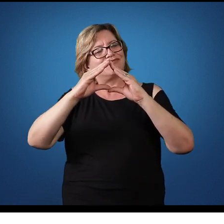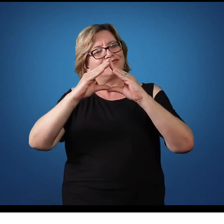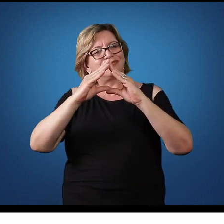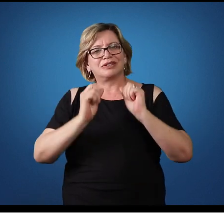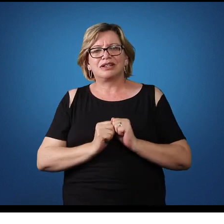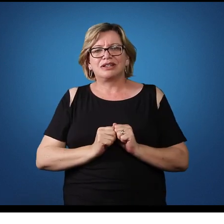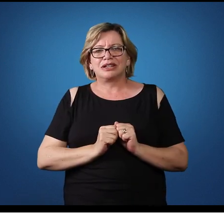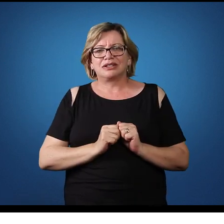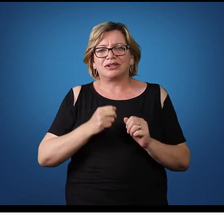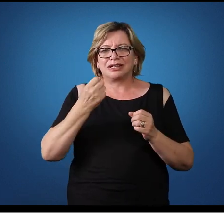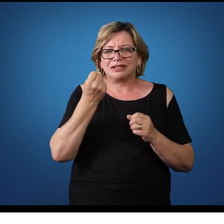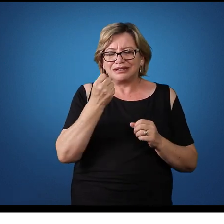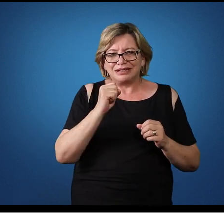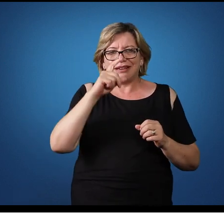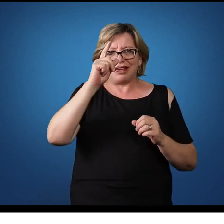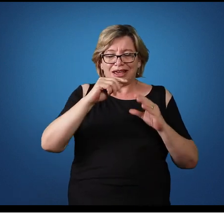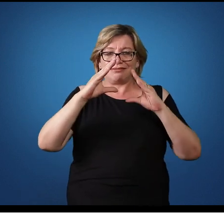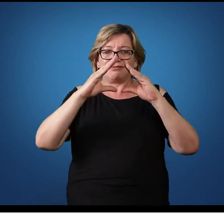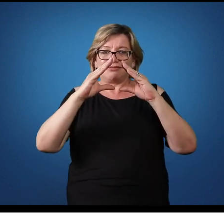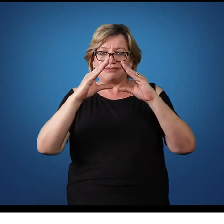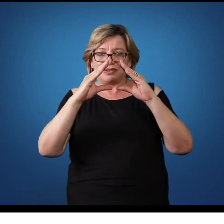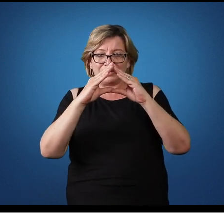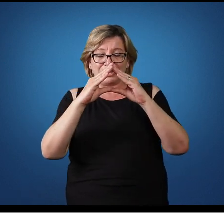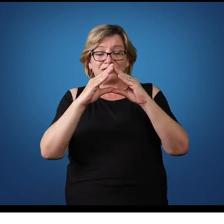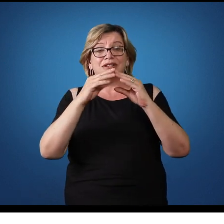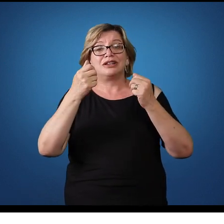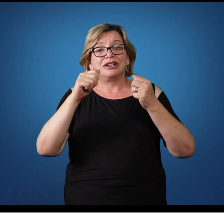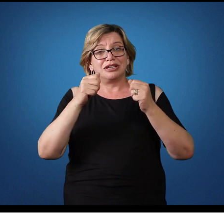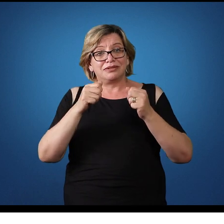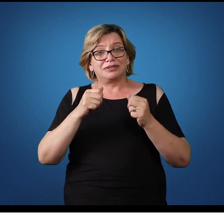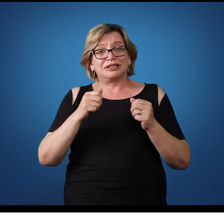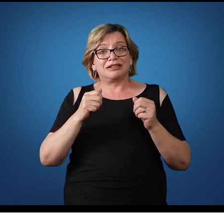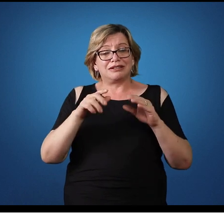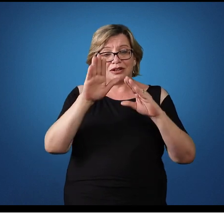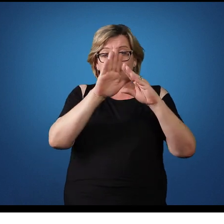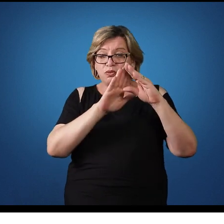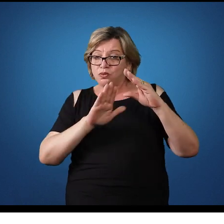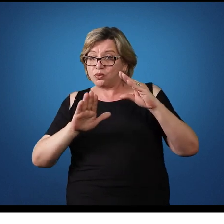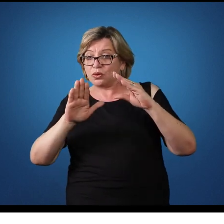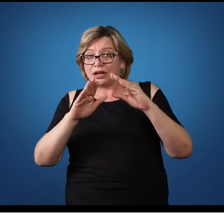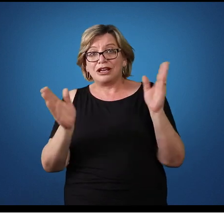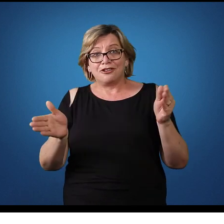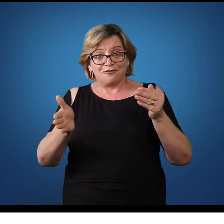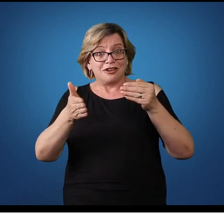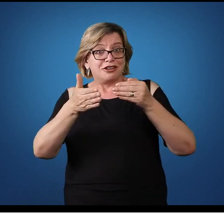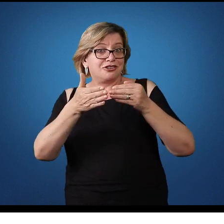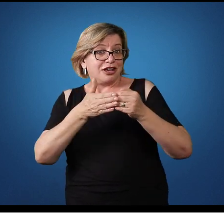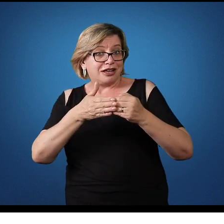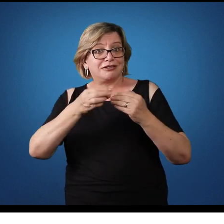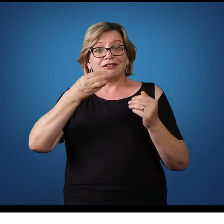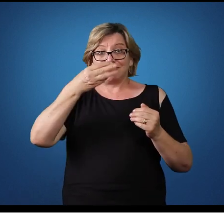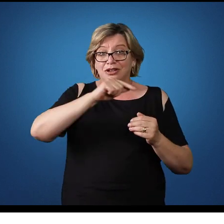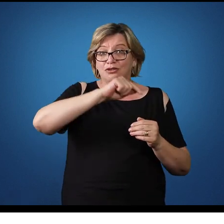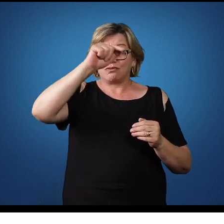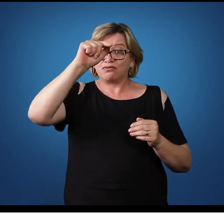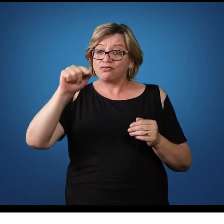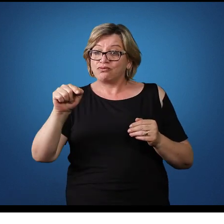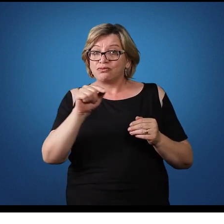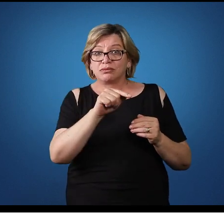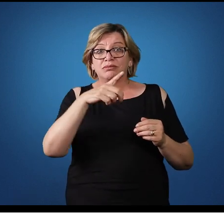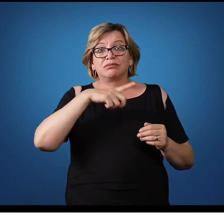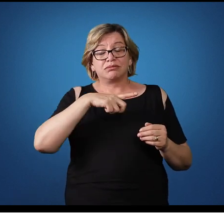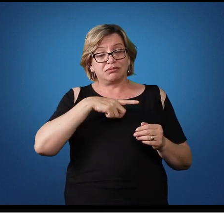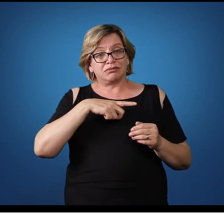triângulo. Quando algo é um triângulo, ele é necessariamente uma figura plana fechada delimitada por três segmentos de retas.